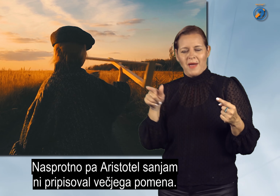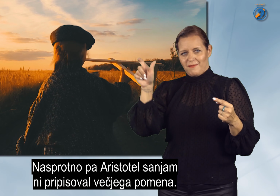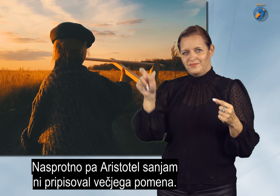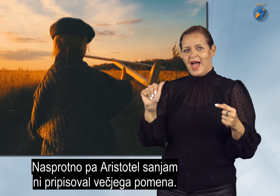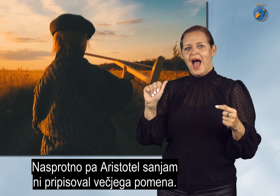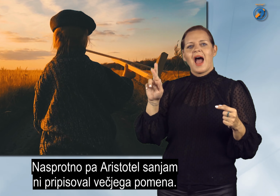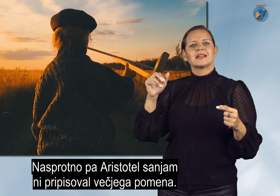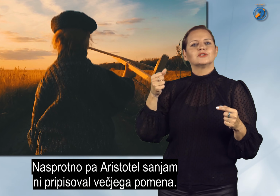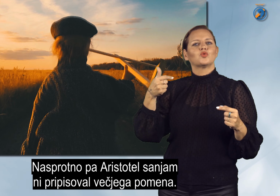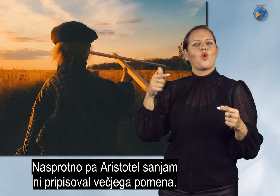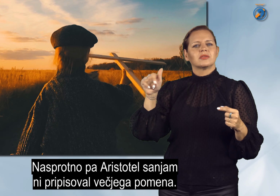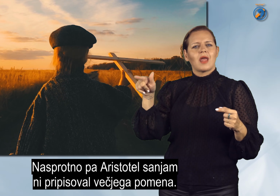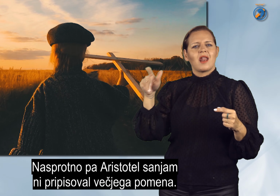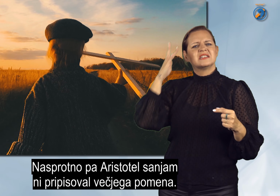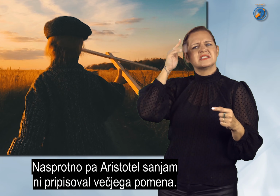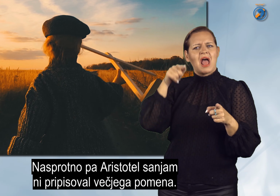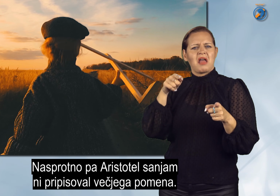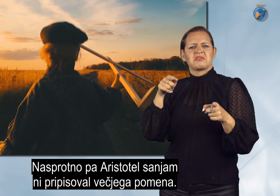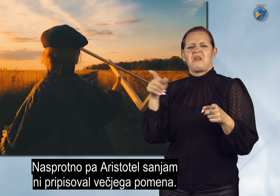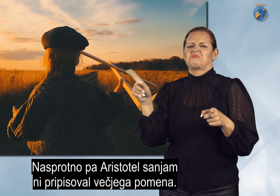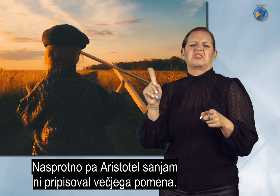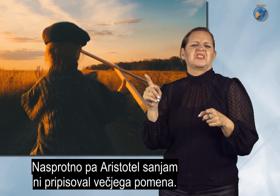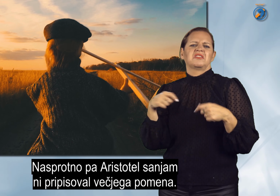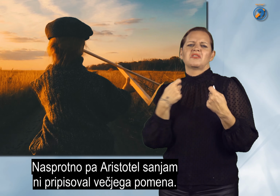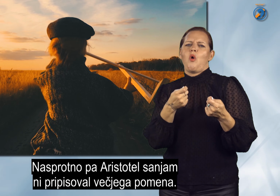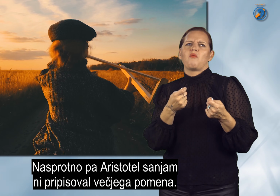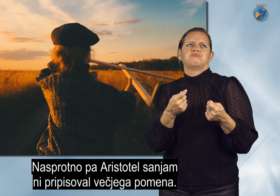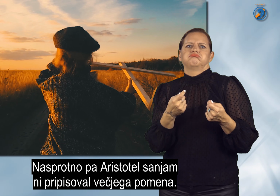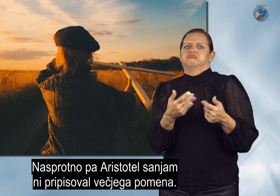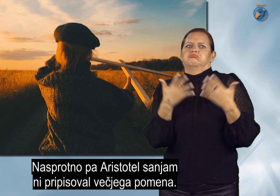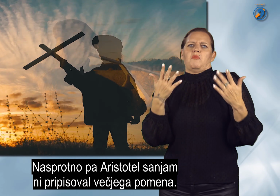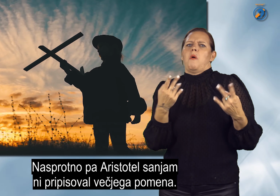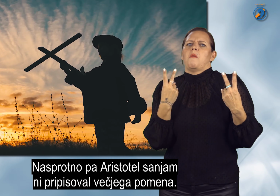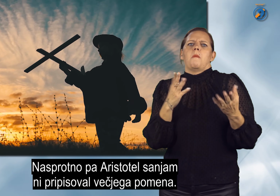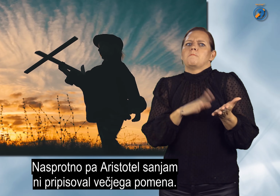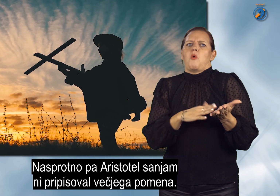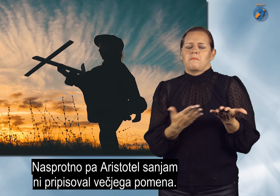Nasprotno pa Aristotel sanjam ni pripisoval večjega pomena.